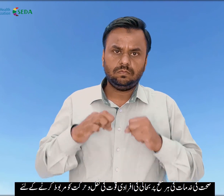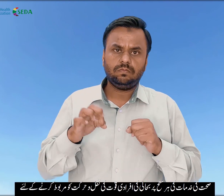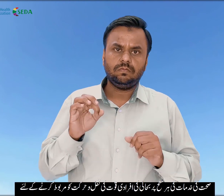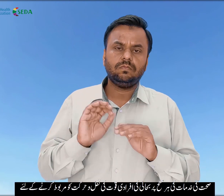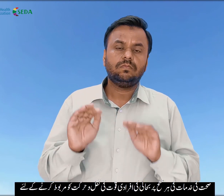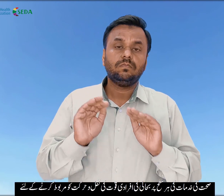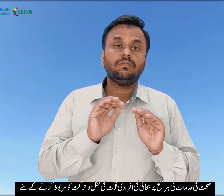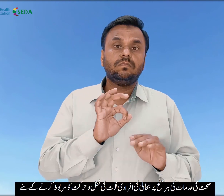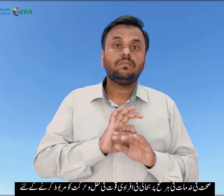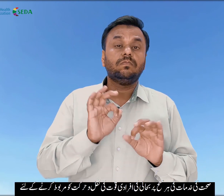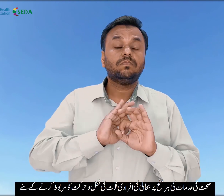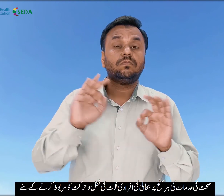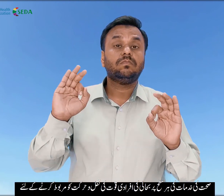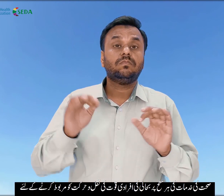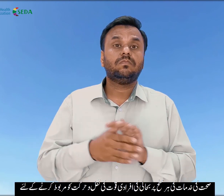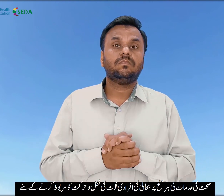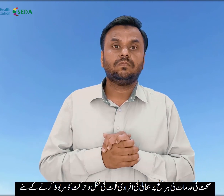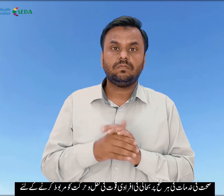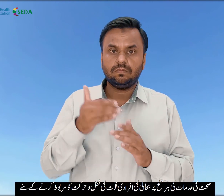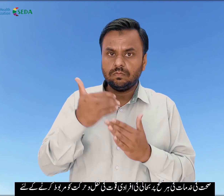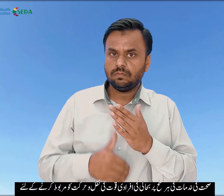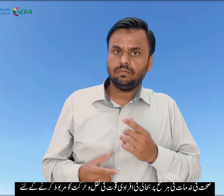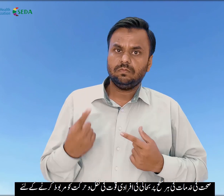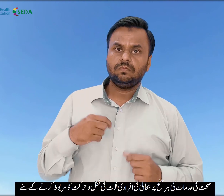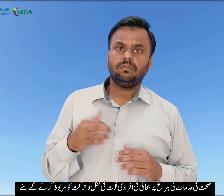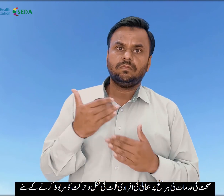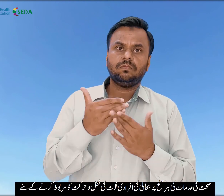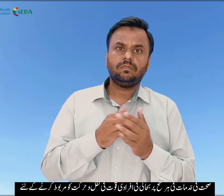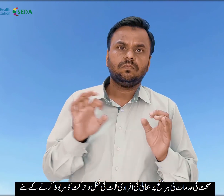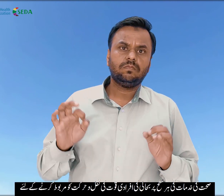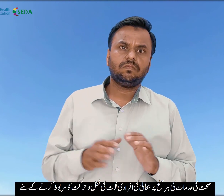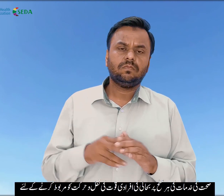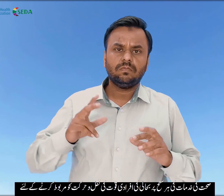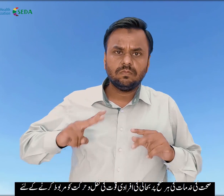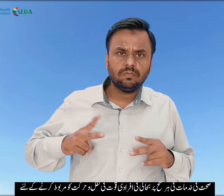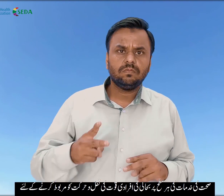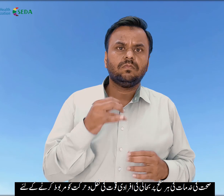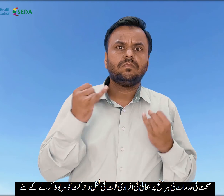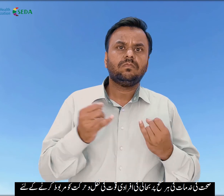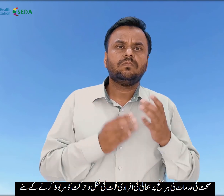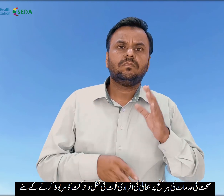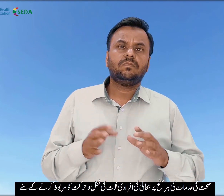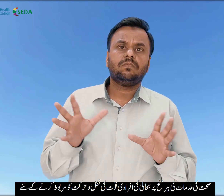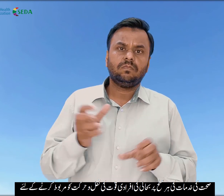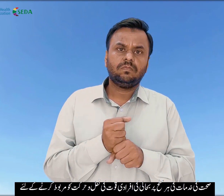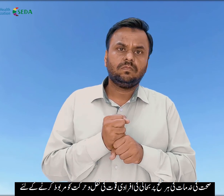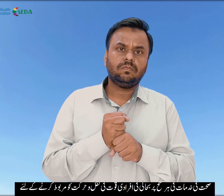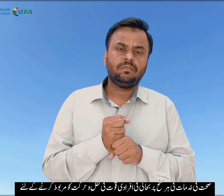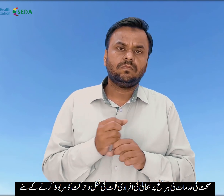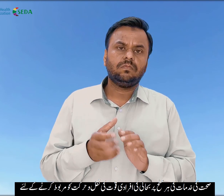صحت کی خدمات کی ہر سطح پر بحالی کی افرادی قوت کی نقل و حرکت کو مربوط کرنے کے